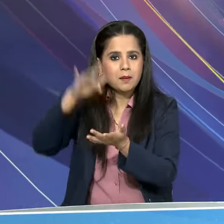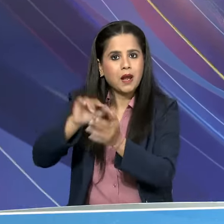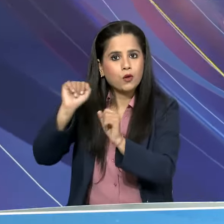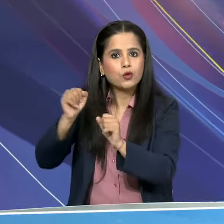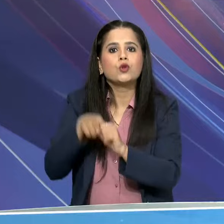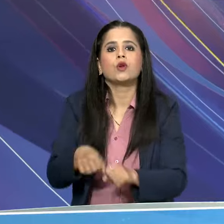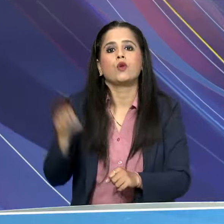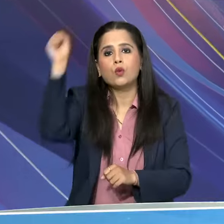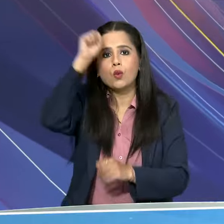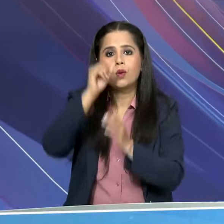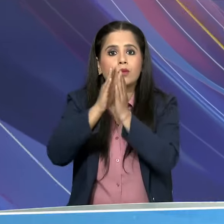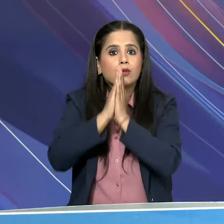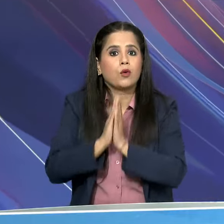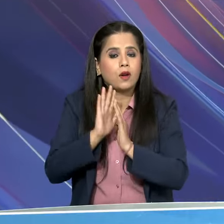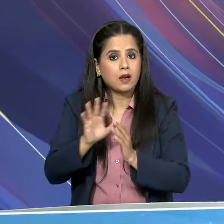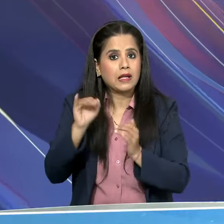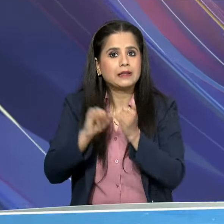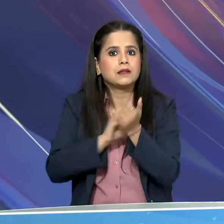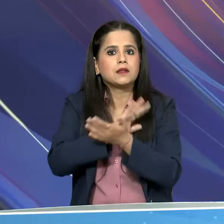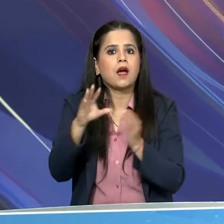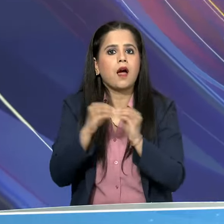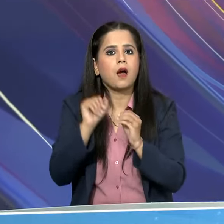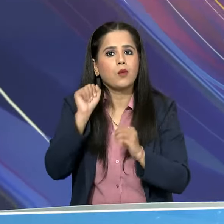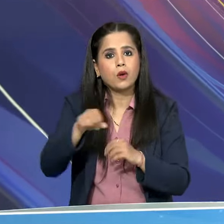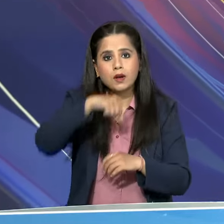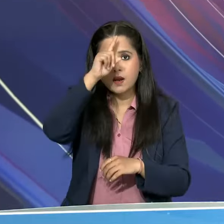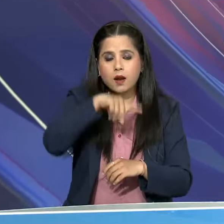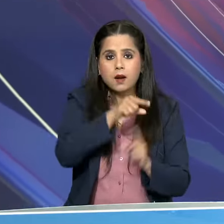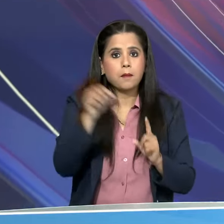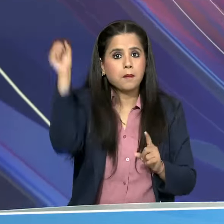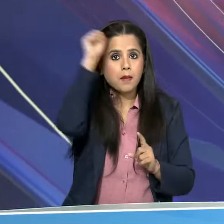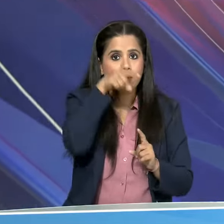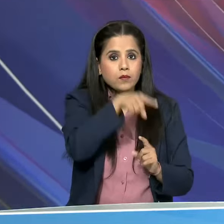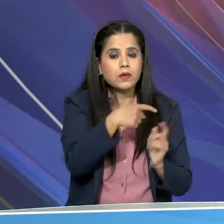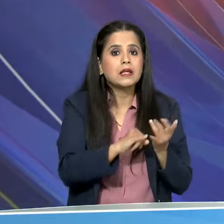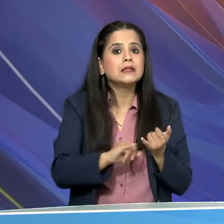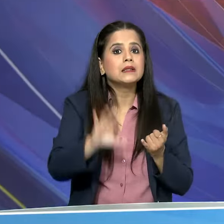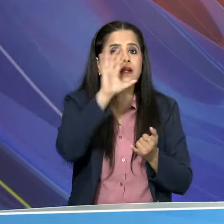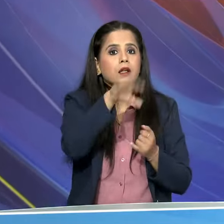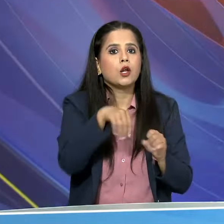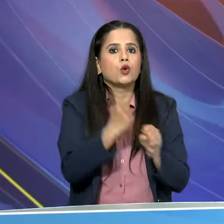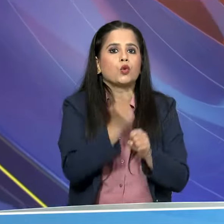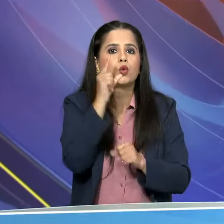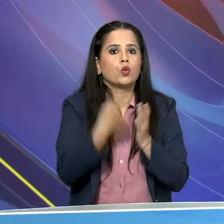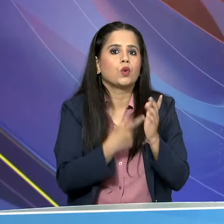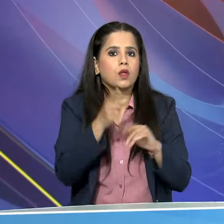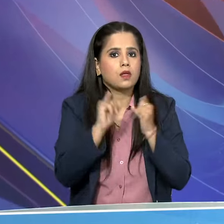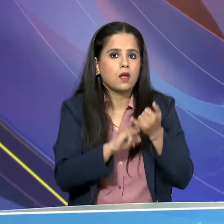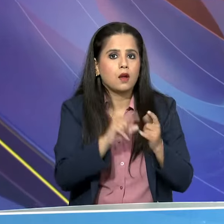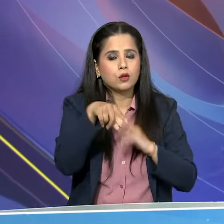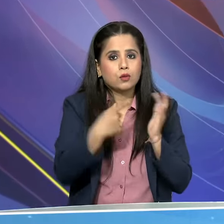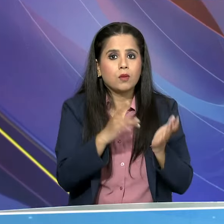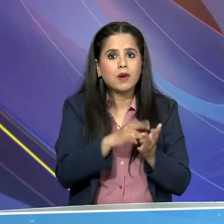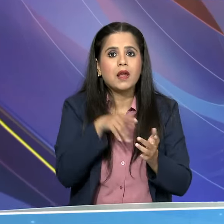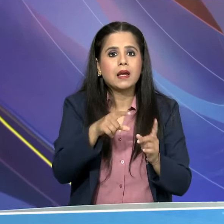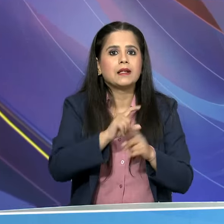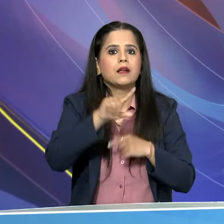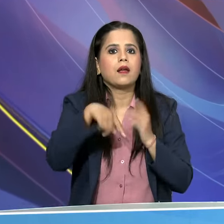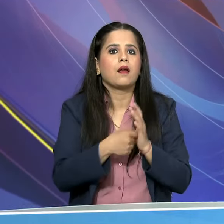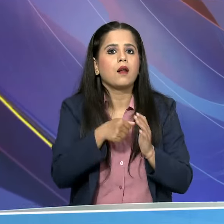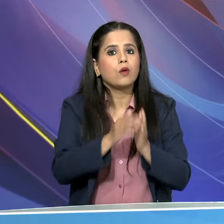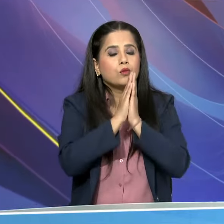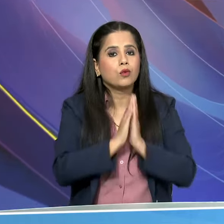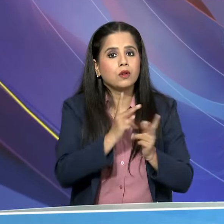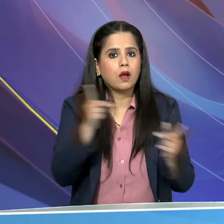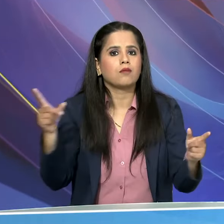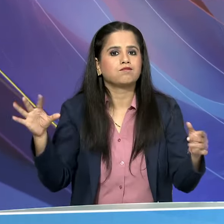गुरुद्वारा दरबार साहिब को भारत के पंजाब राज्य में गुरदासपुर जिले में डेरा बाबा नानक